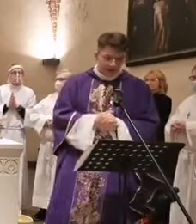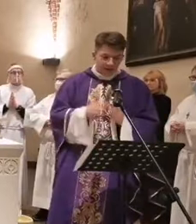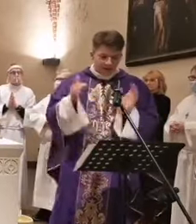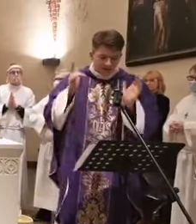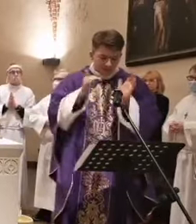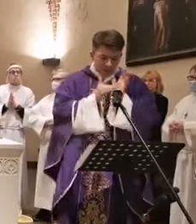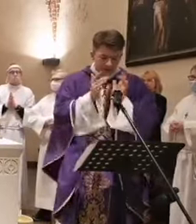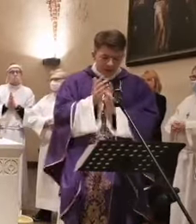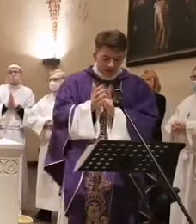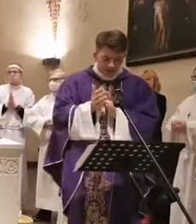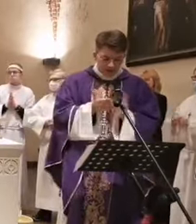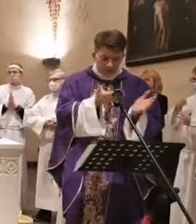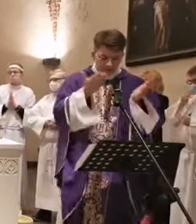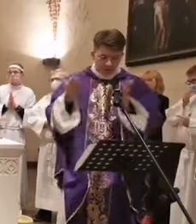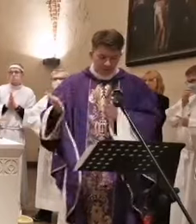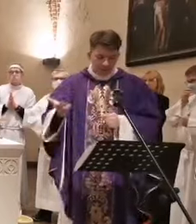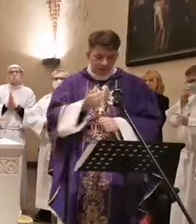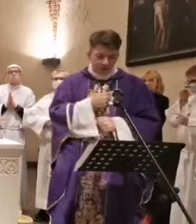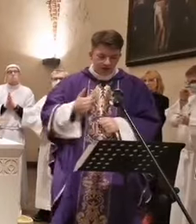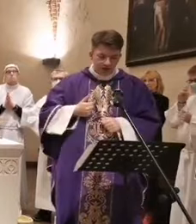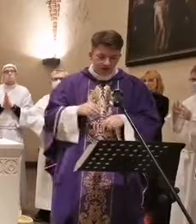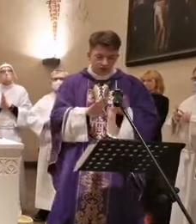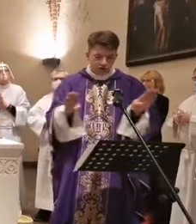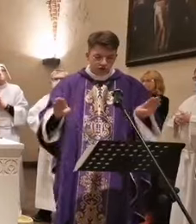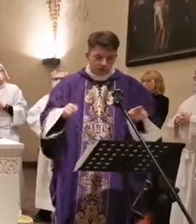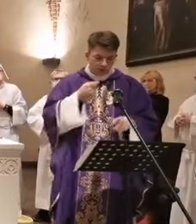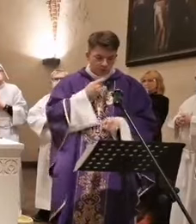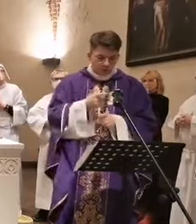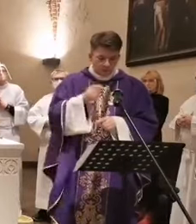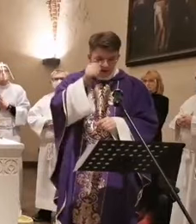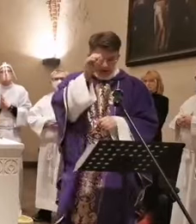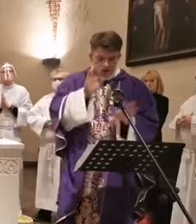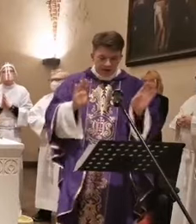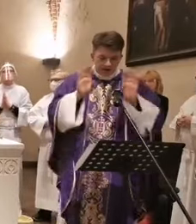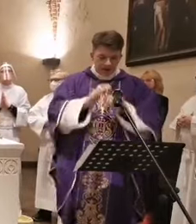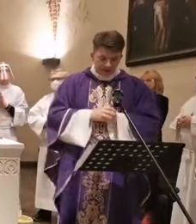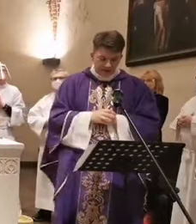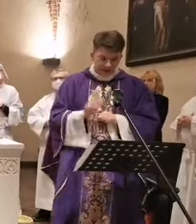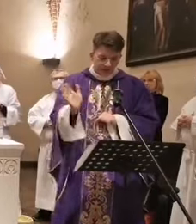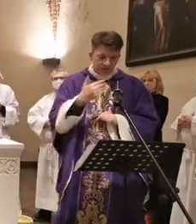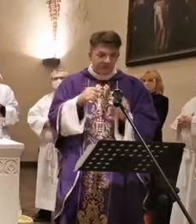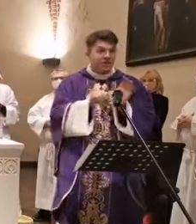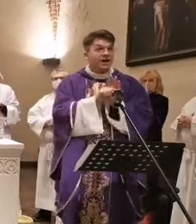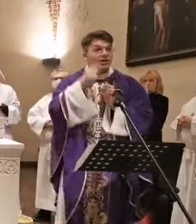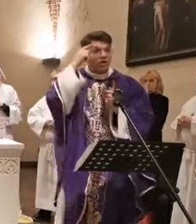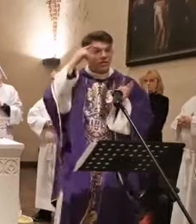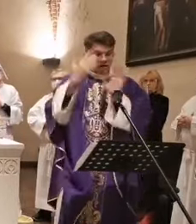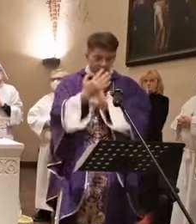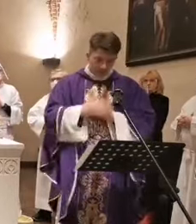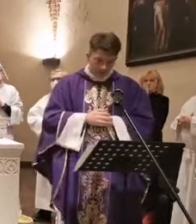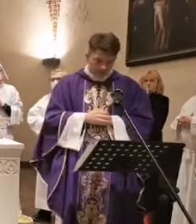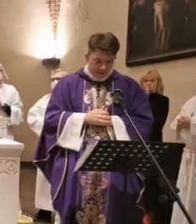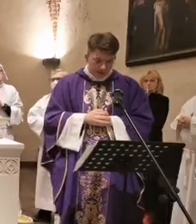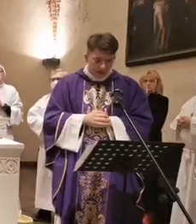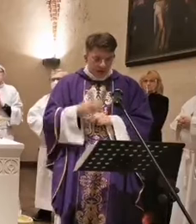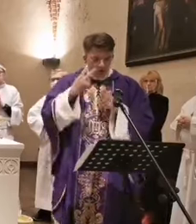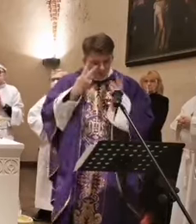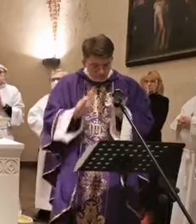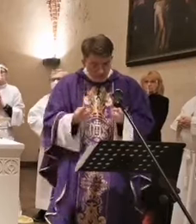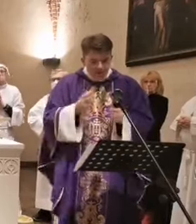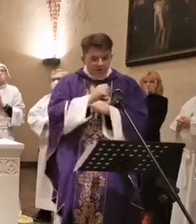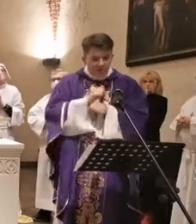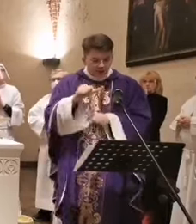Il Signore Gesù che ci rimise nella mezza delle parole e delle autorità, ci chiama la conversione, riconosciamo di